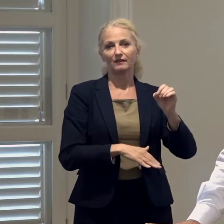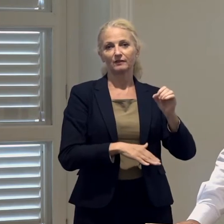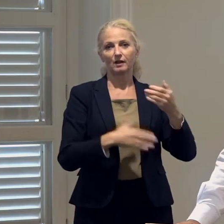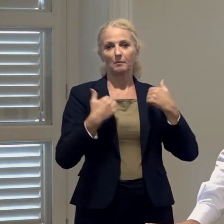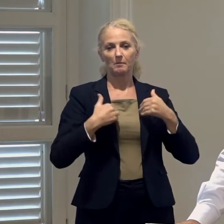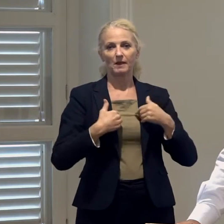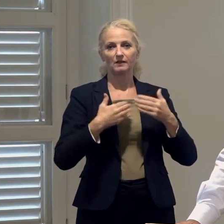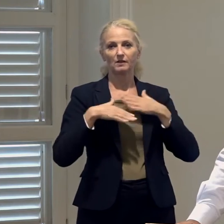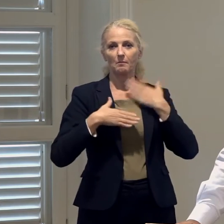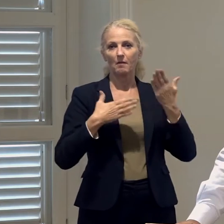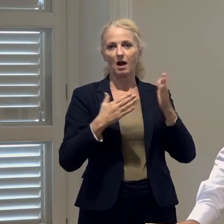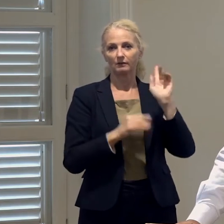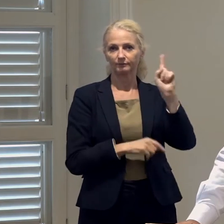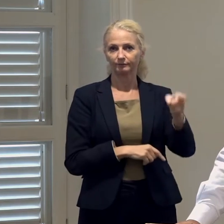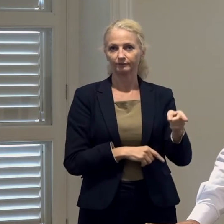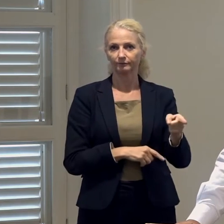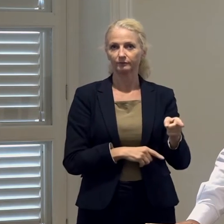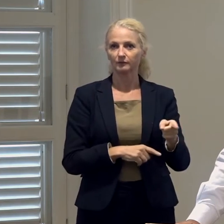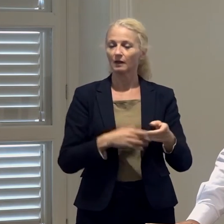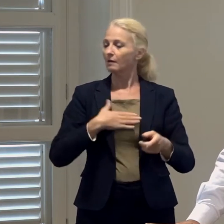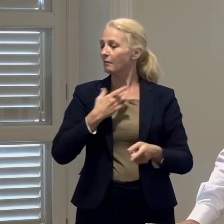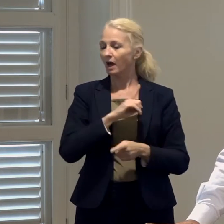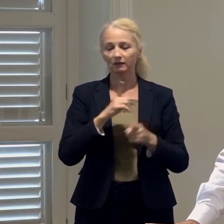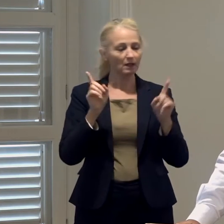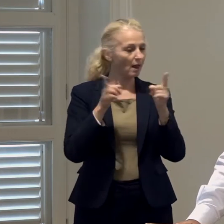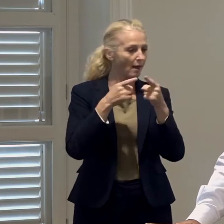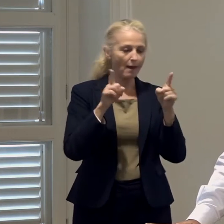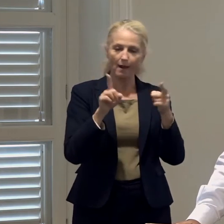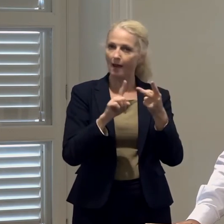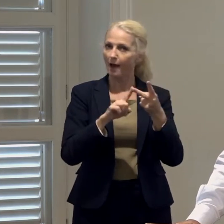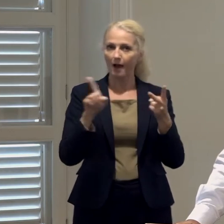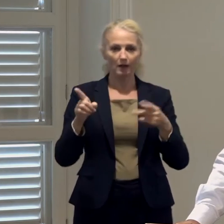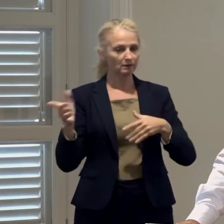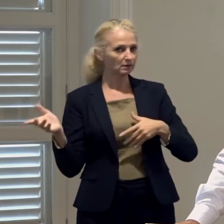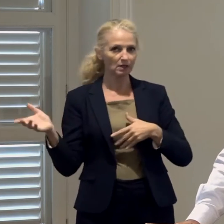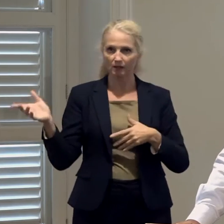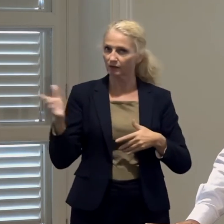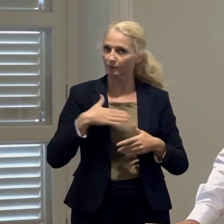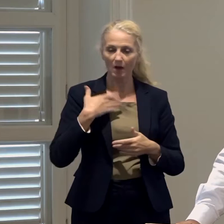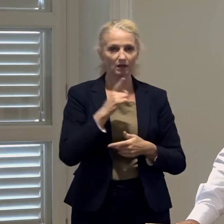zingen en niet dansen en de mensen hebben vaste zitplaatsen.